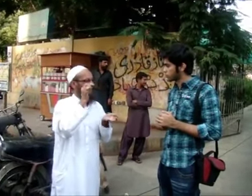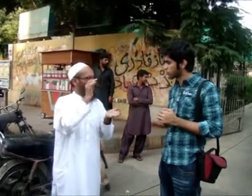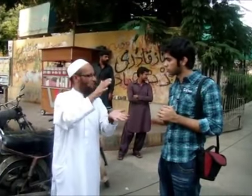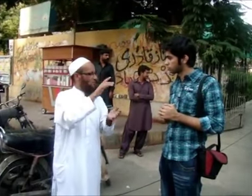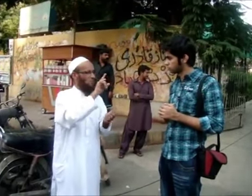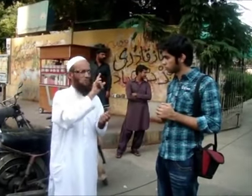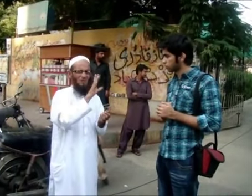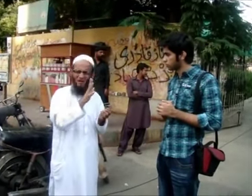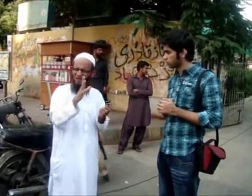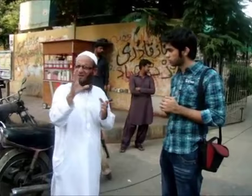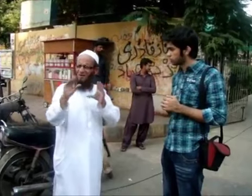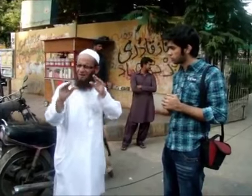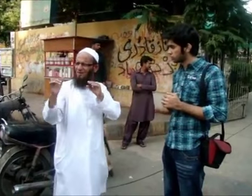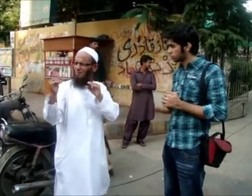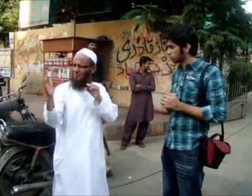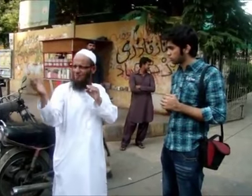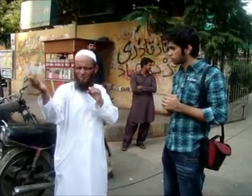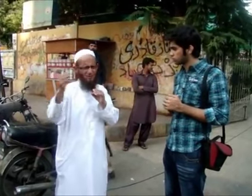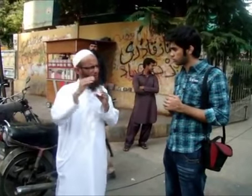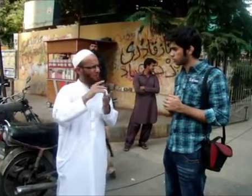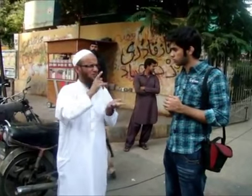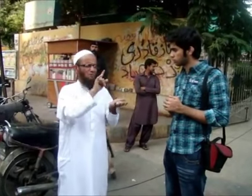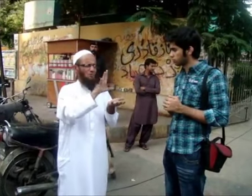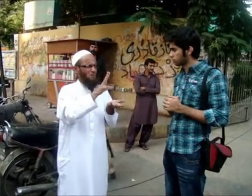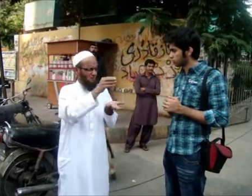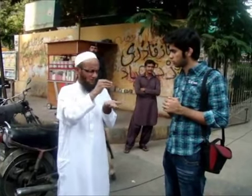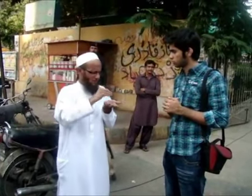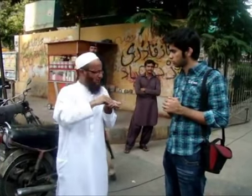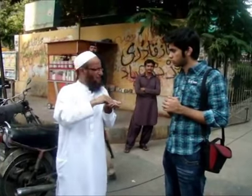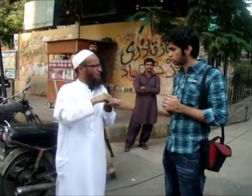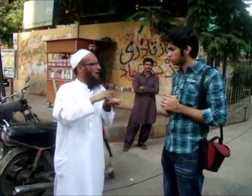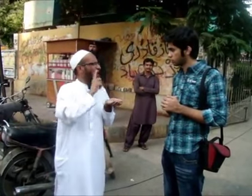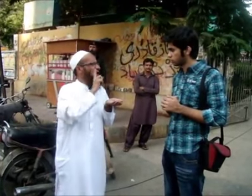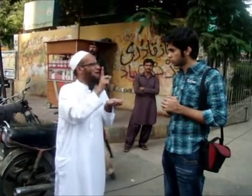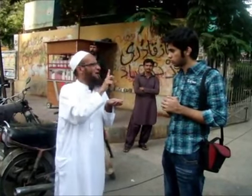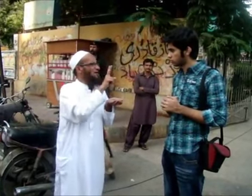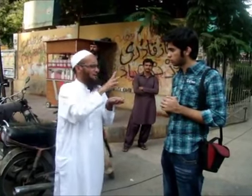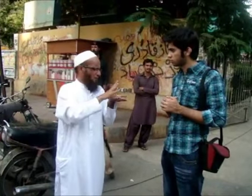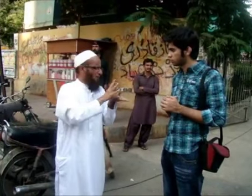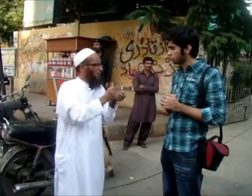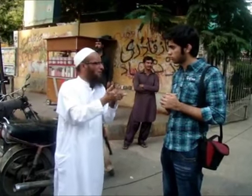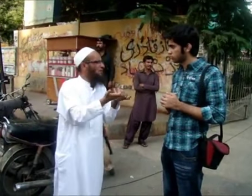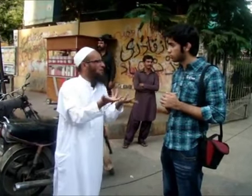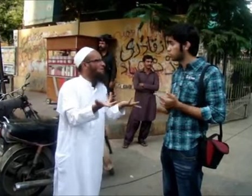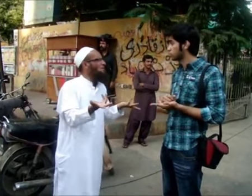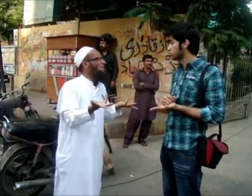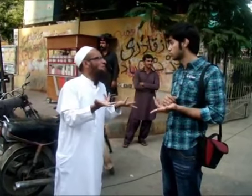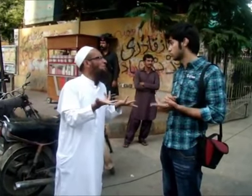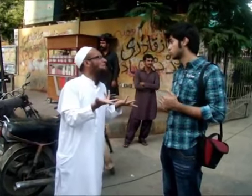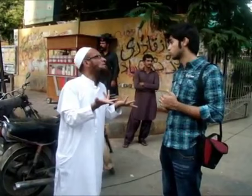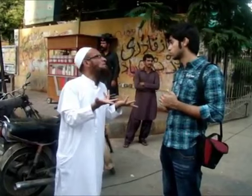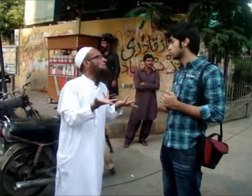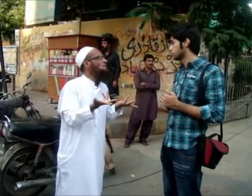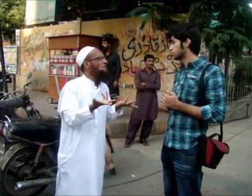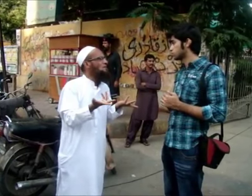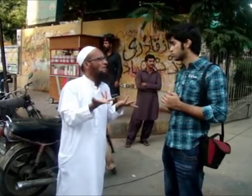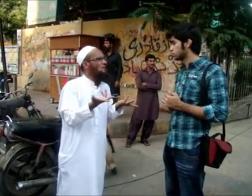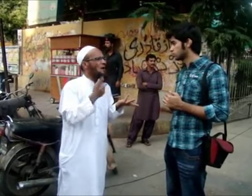चाहिए, हमारा ये पुकार, हमारा ये ग्रामीण जी ये जारी और जारी रहेगा। लेकिन 200 माइंस की कुबर है